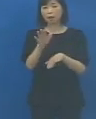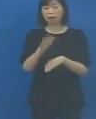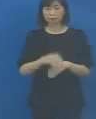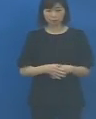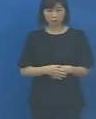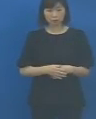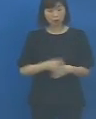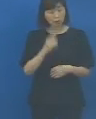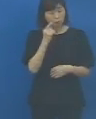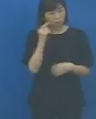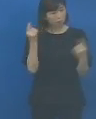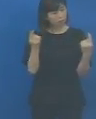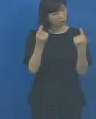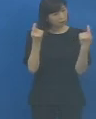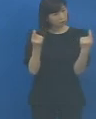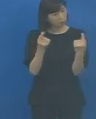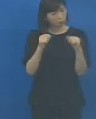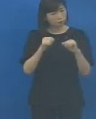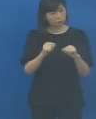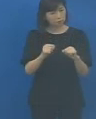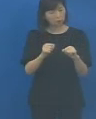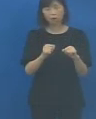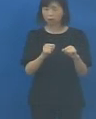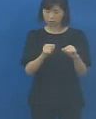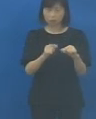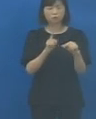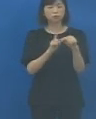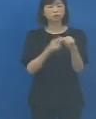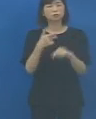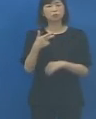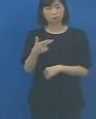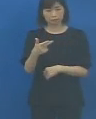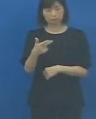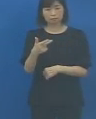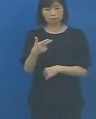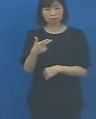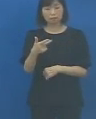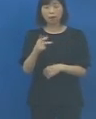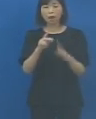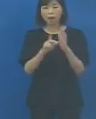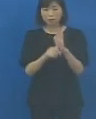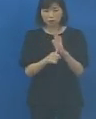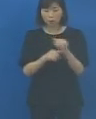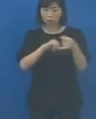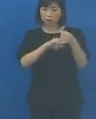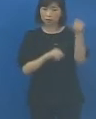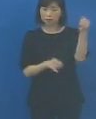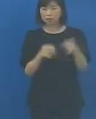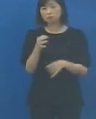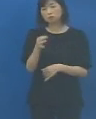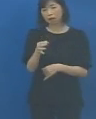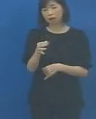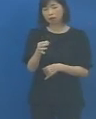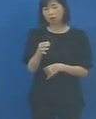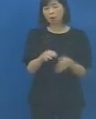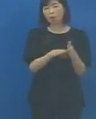ント等をやる、これを中止しようという、その場合のキャンセル料を免除していこうと考えます